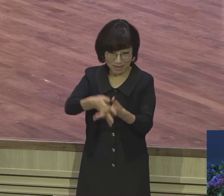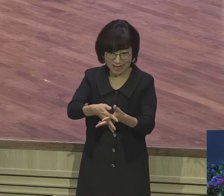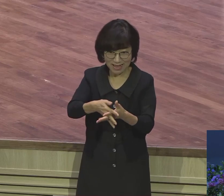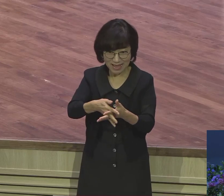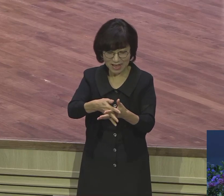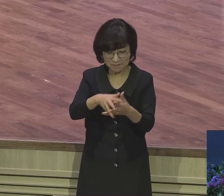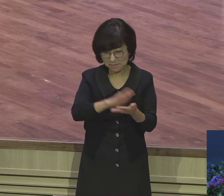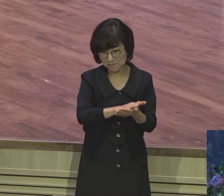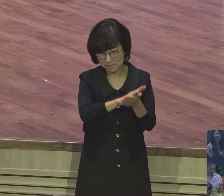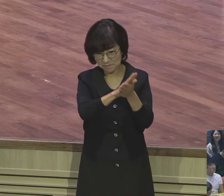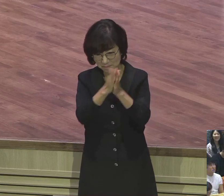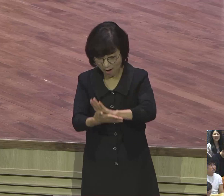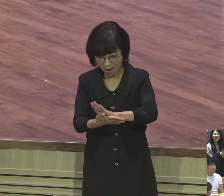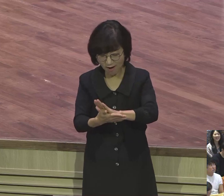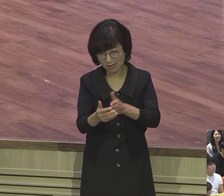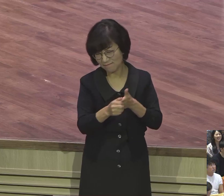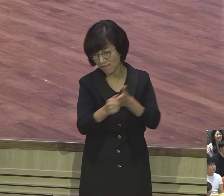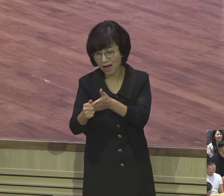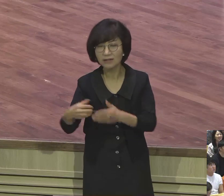영어 쓴다 말하지 말고.